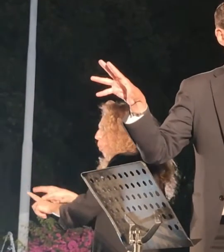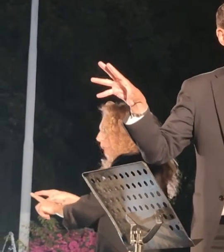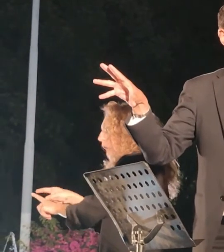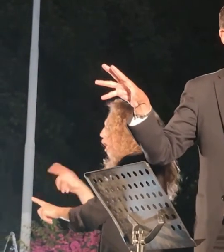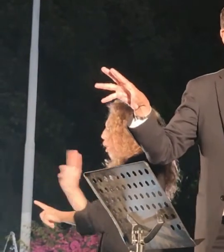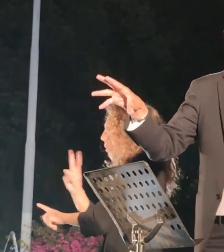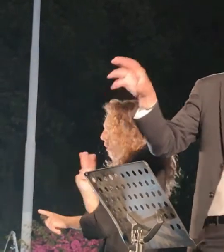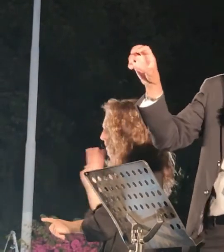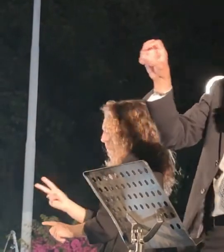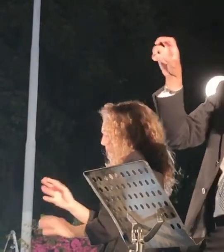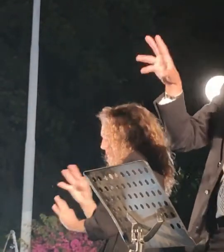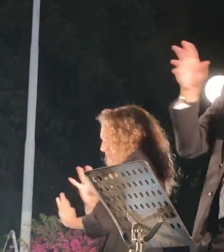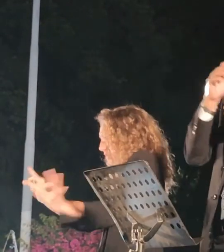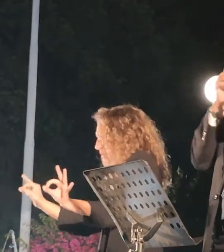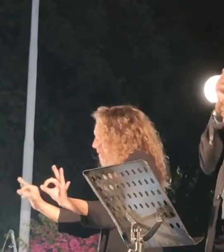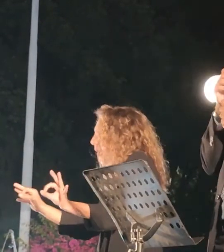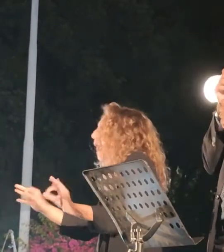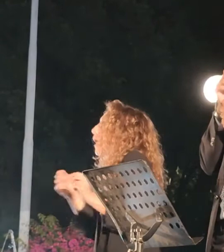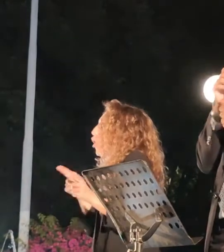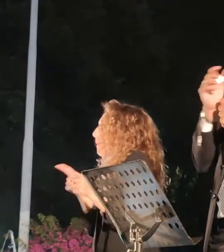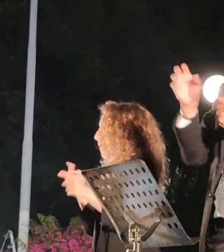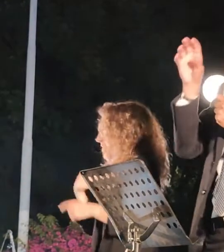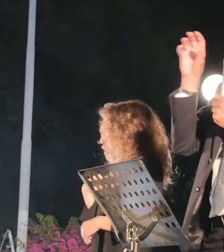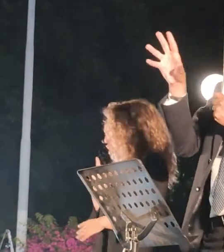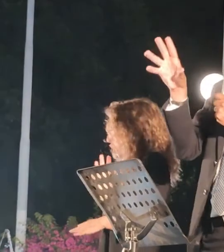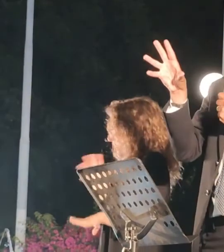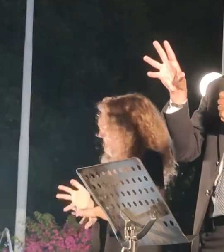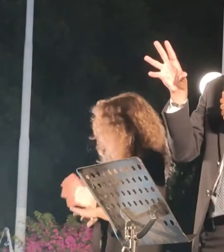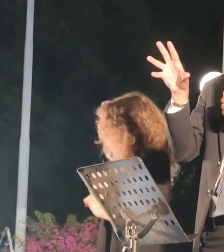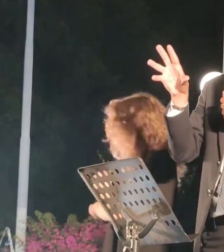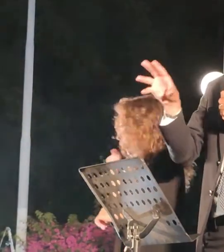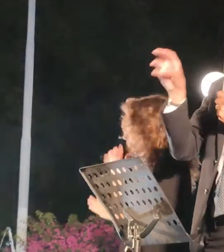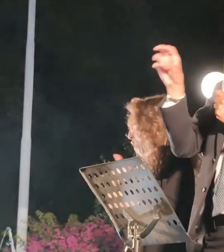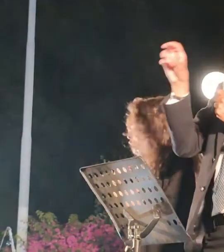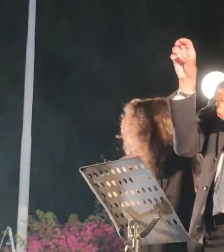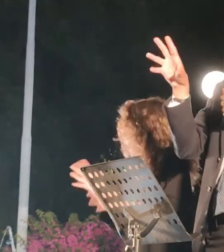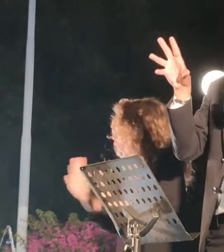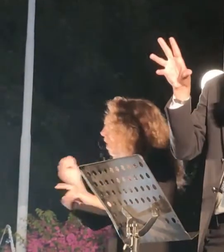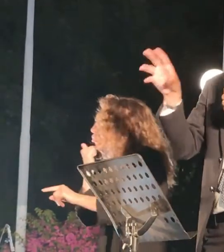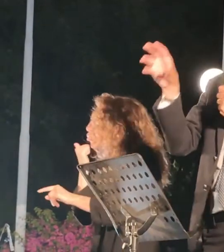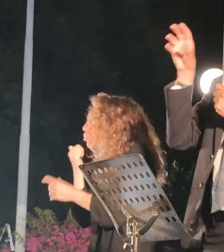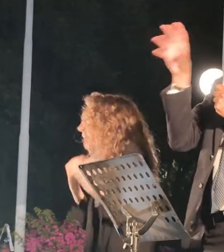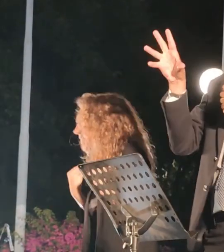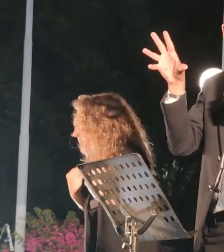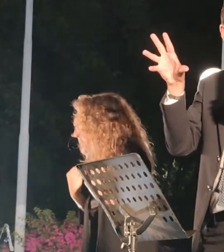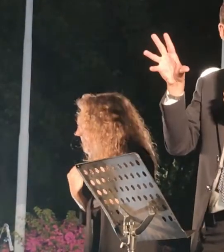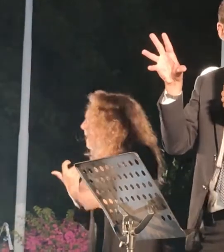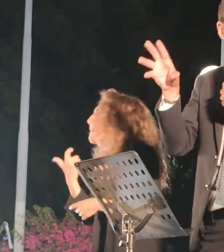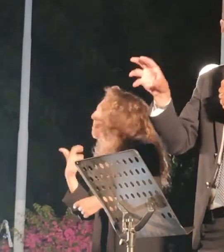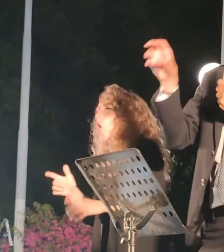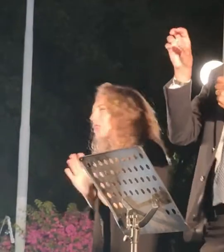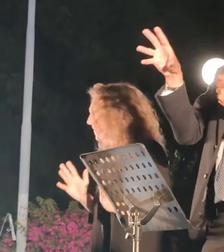risposto. Allora durante il mio intervento ho chiesto, ma scusatemi, per quale motivo